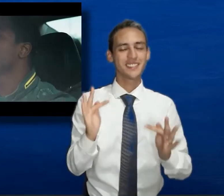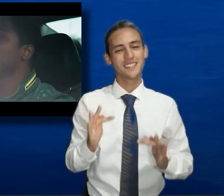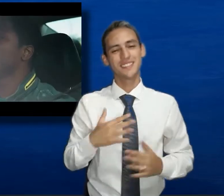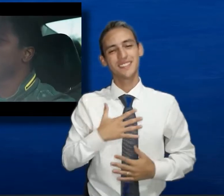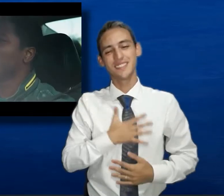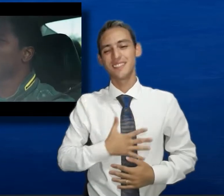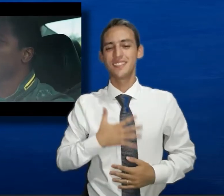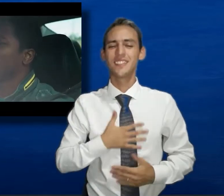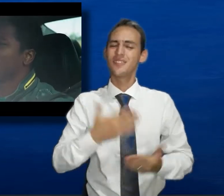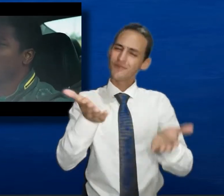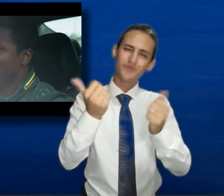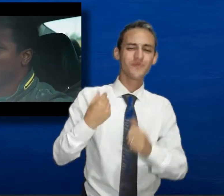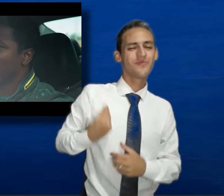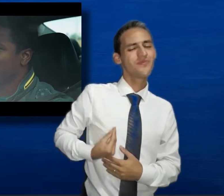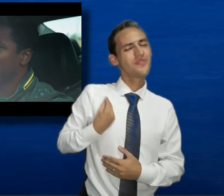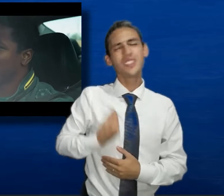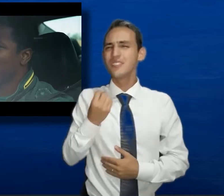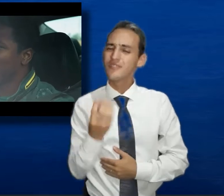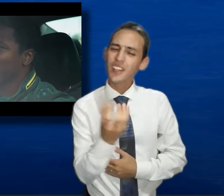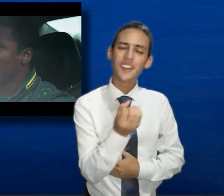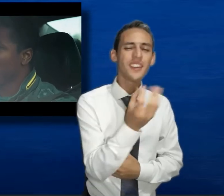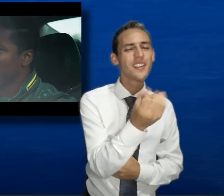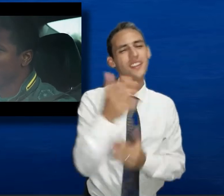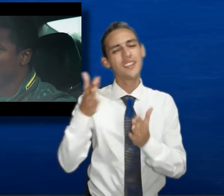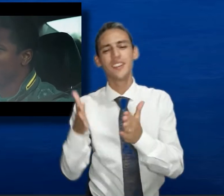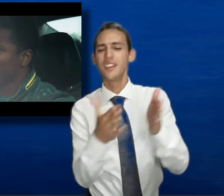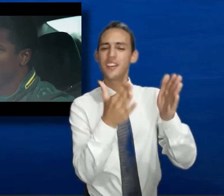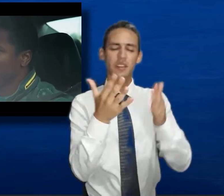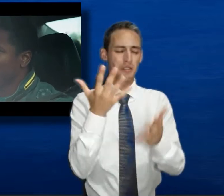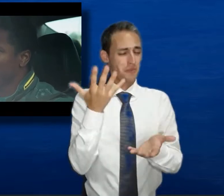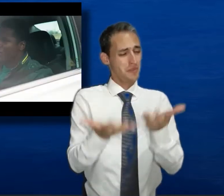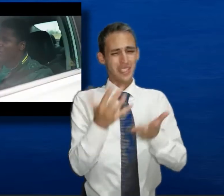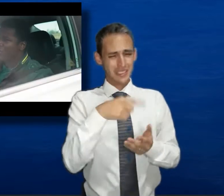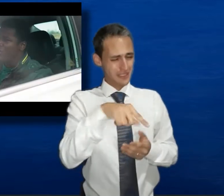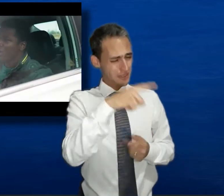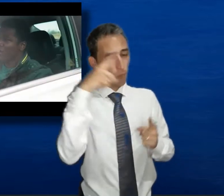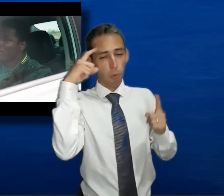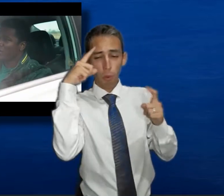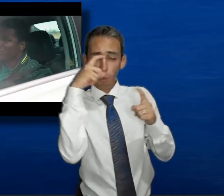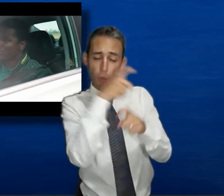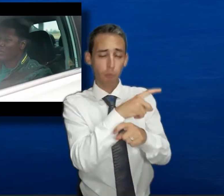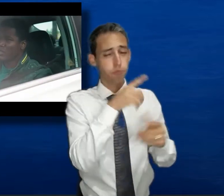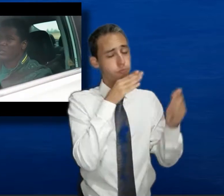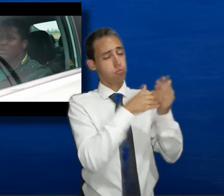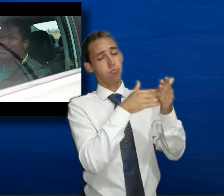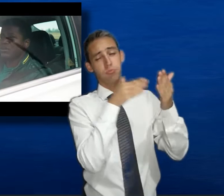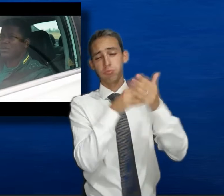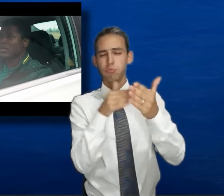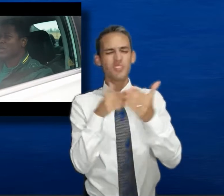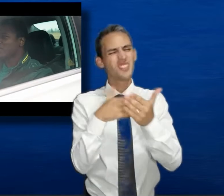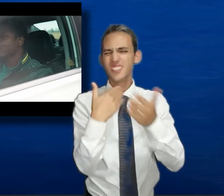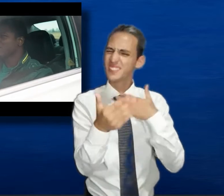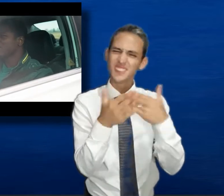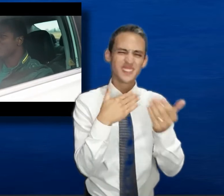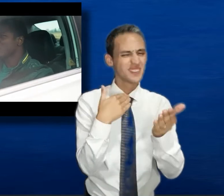with joy win your way. Though hard to